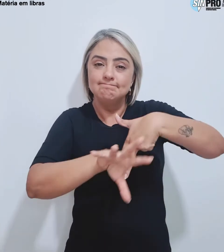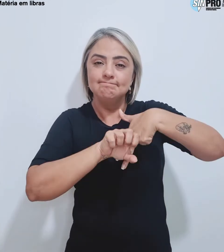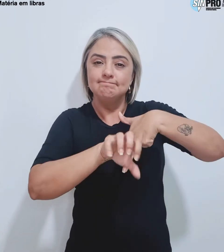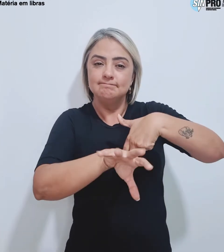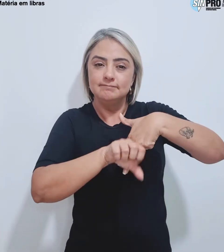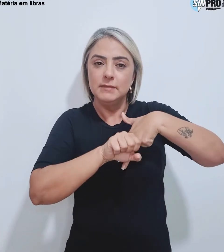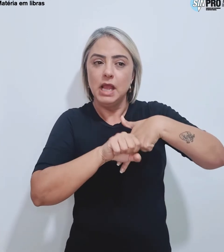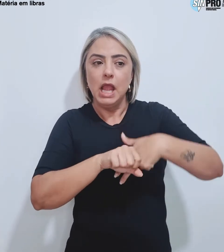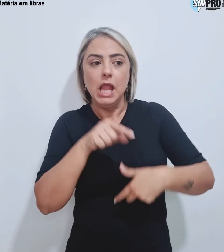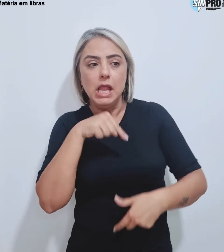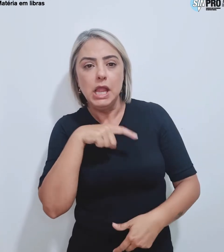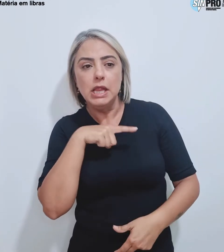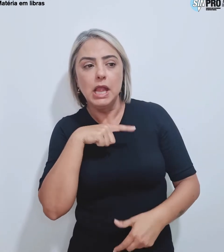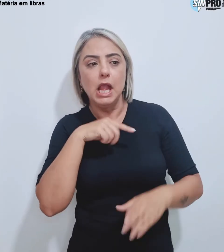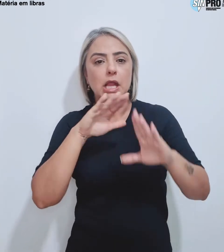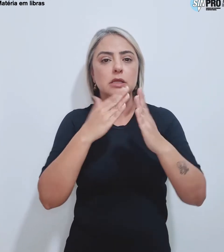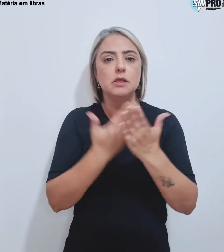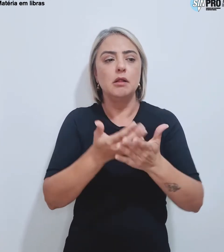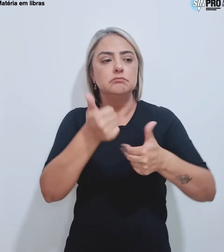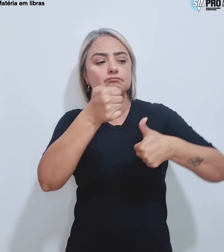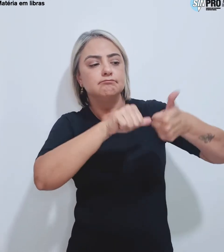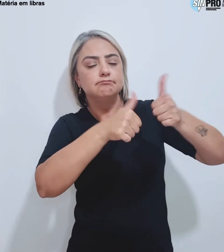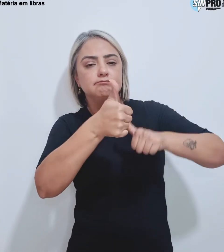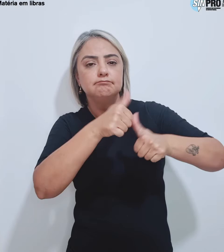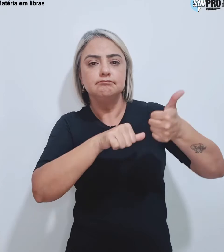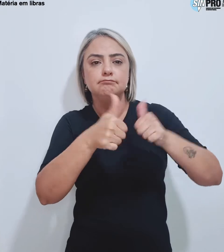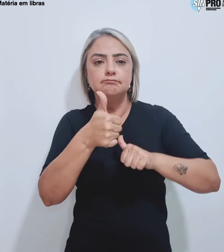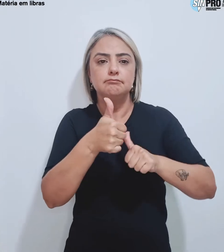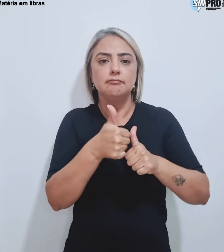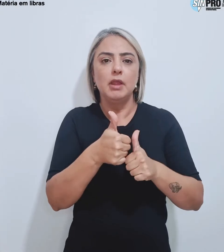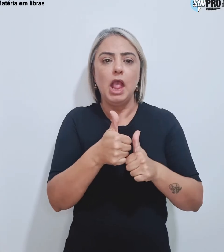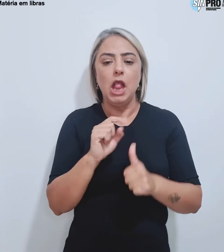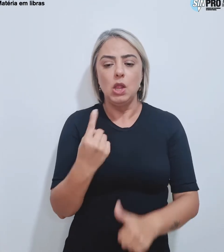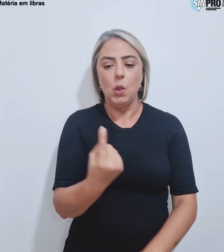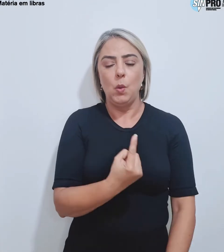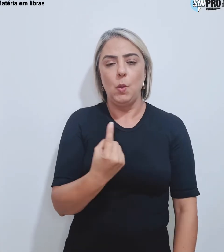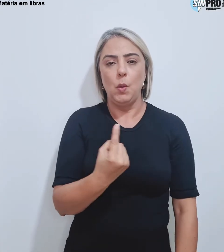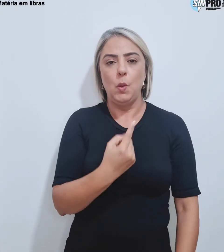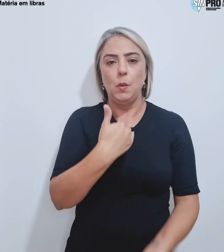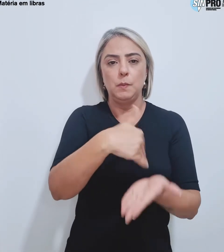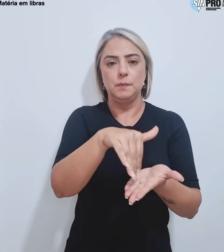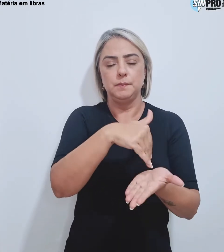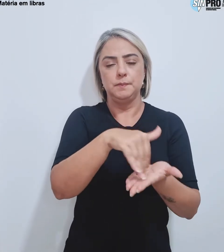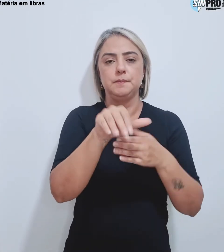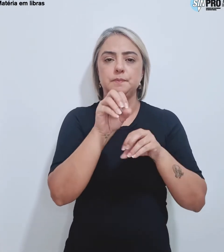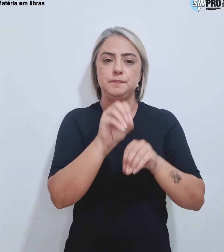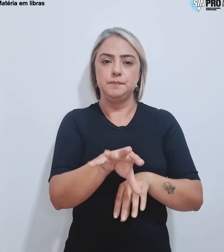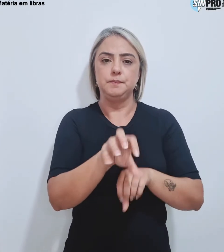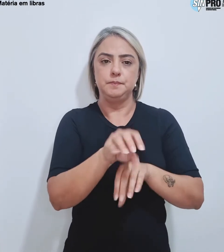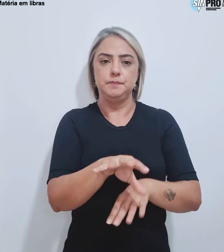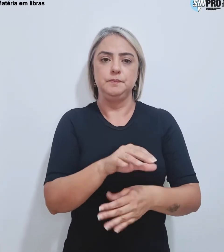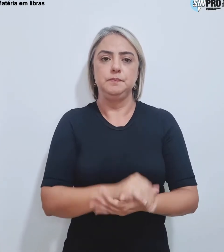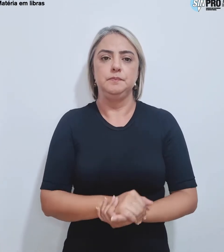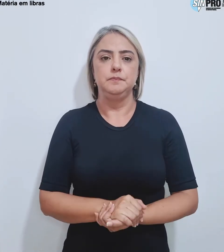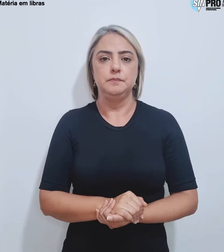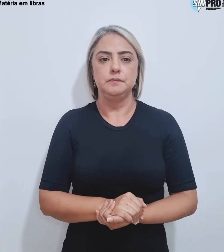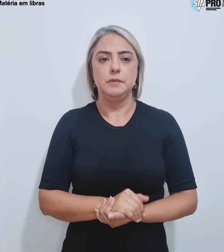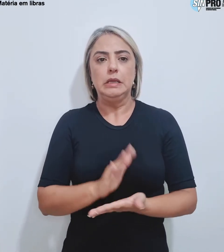infecção que é constatado é avaliado de maneira individual pela Secretaria de Educação.